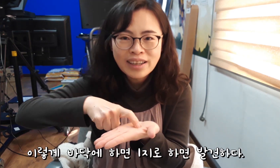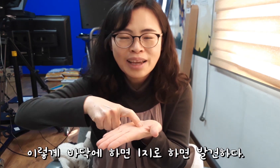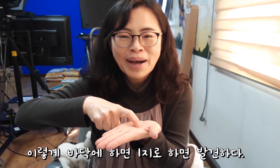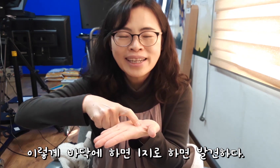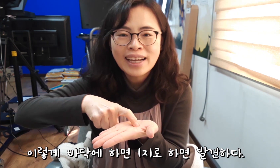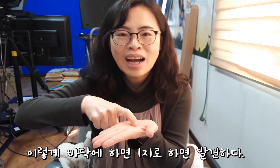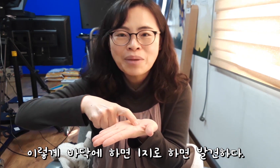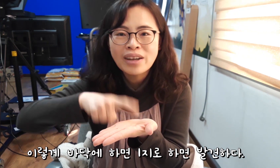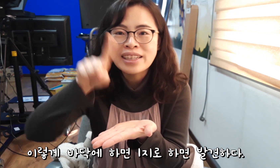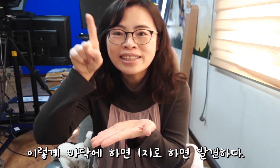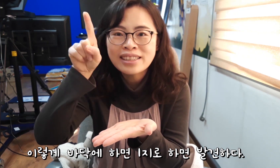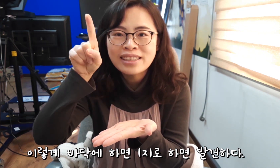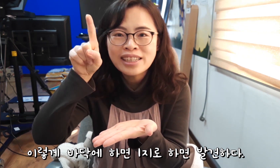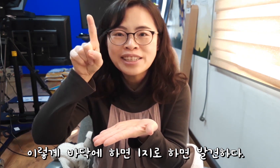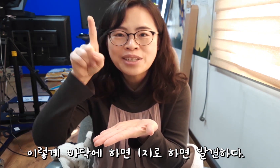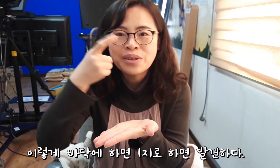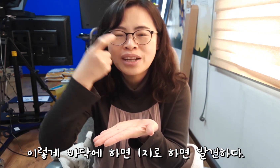이렇게 바닥에 하면 일지로 하면